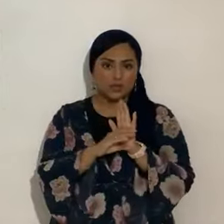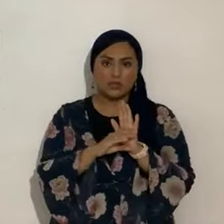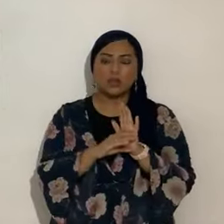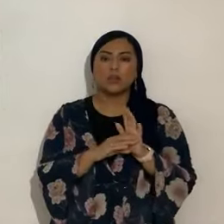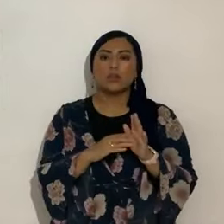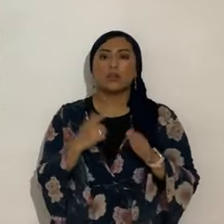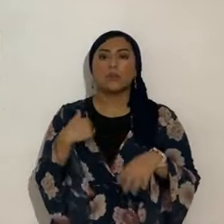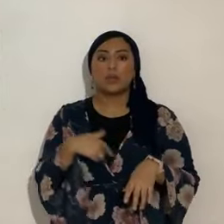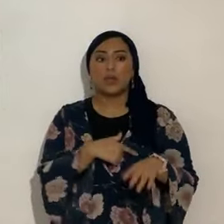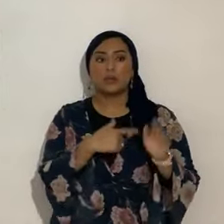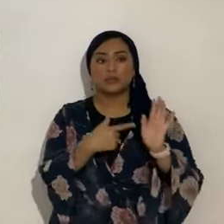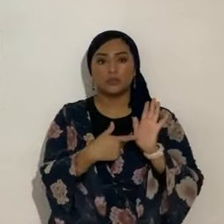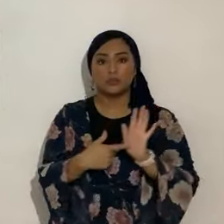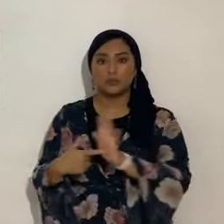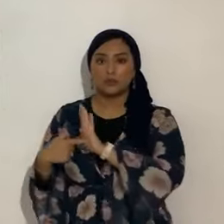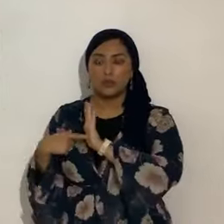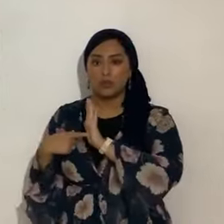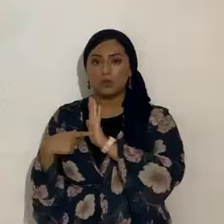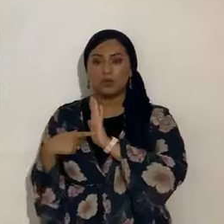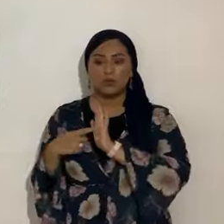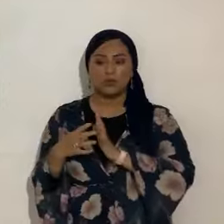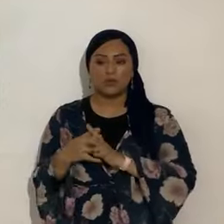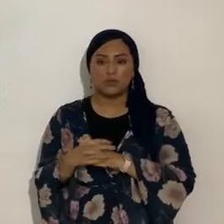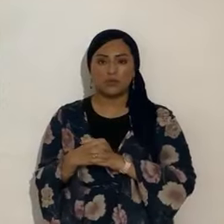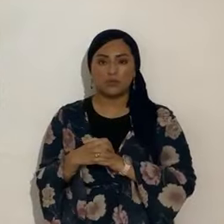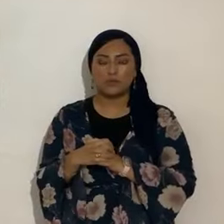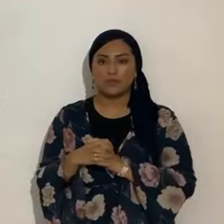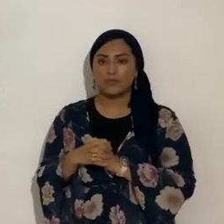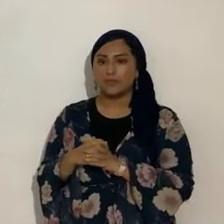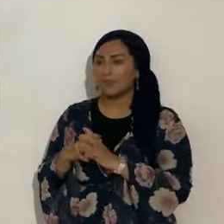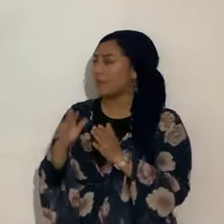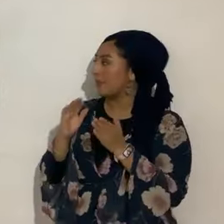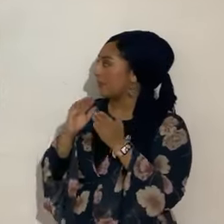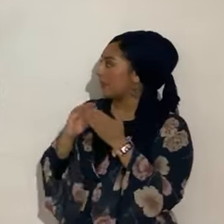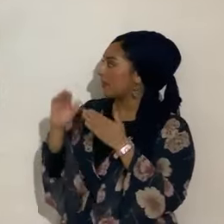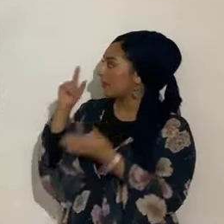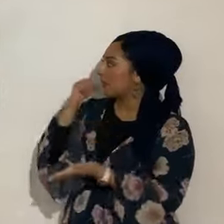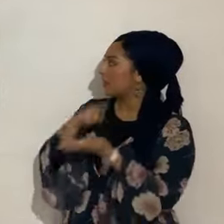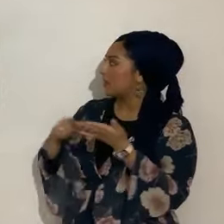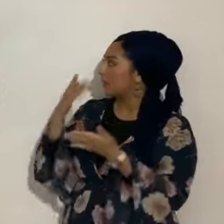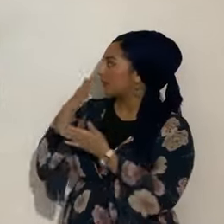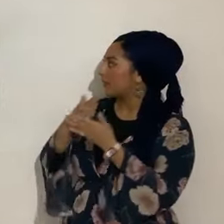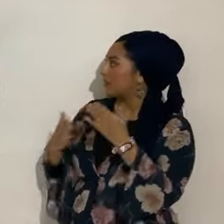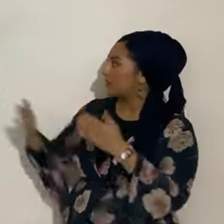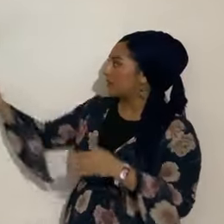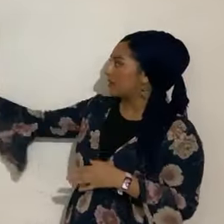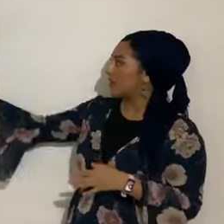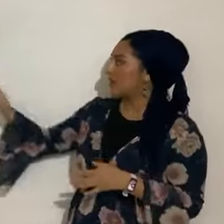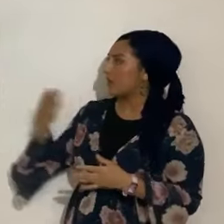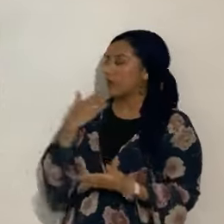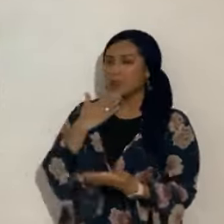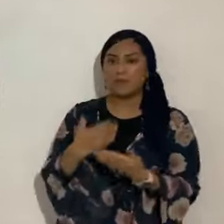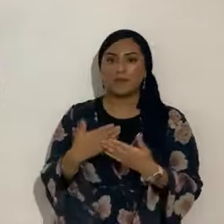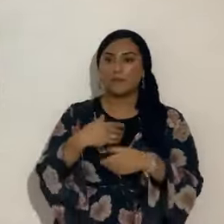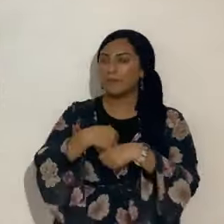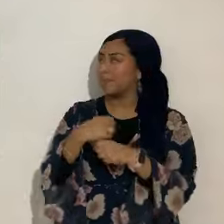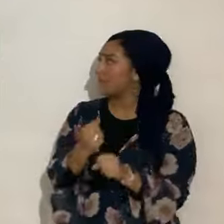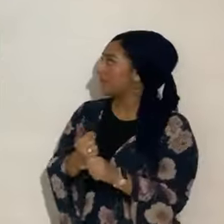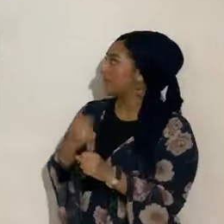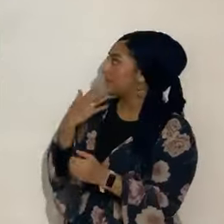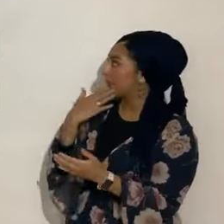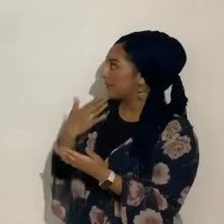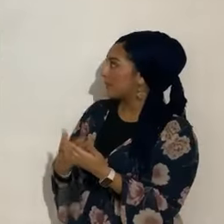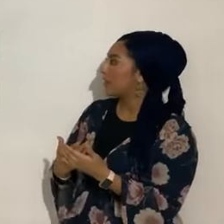que fui mostrando ese día. Permítanme buscar algunas. Miren qué bien está hecha la revista, está muy